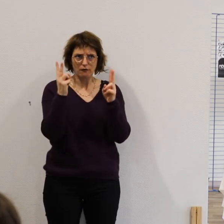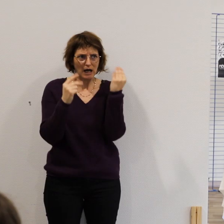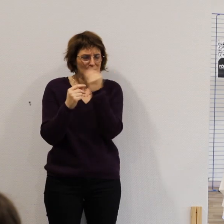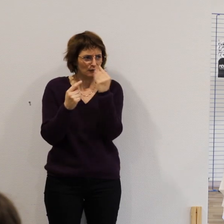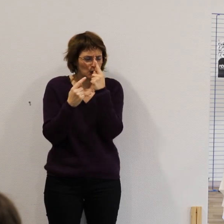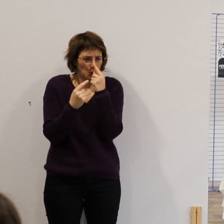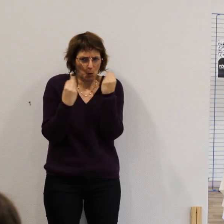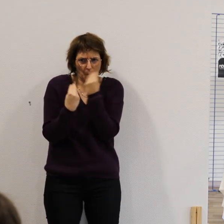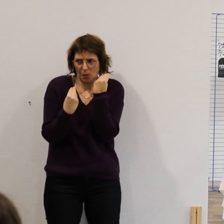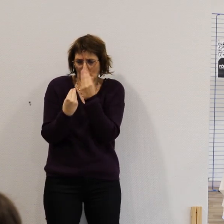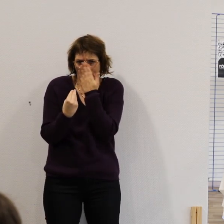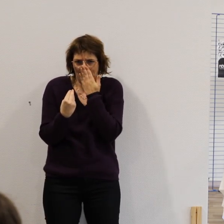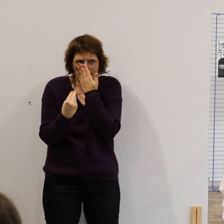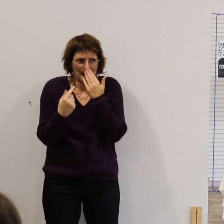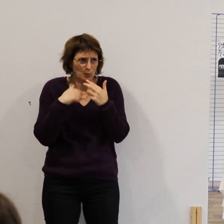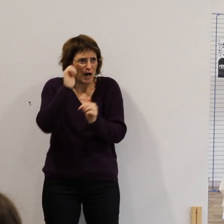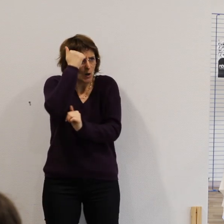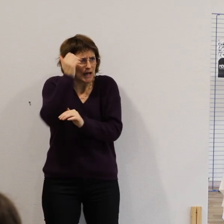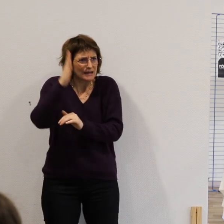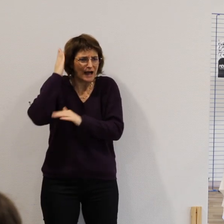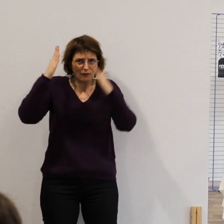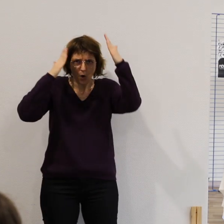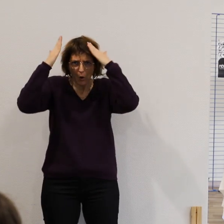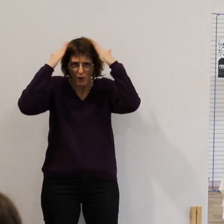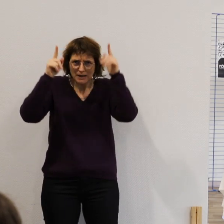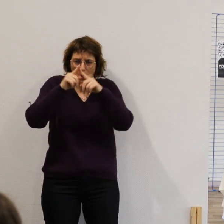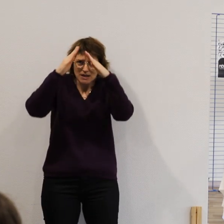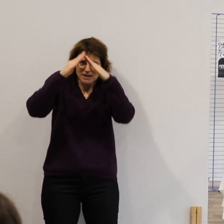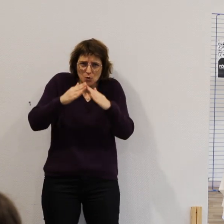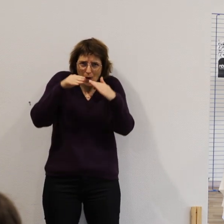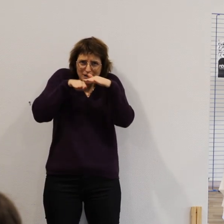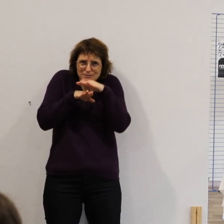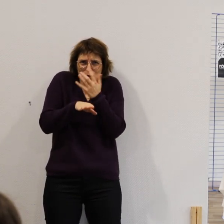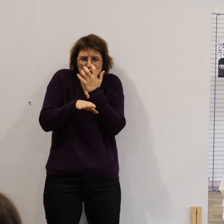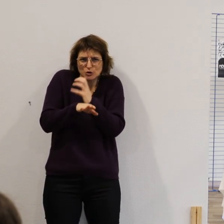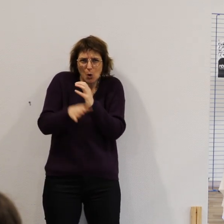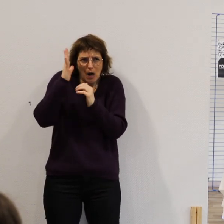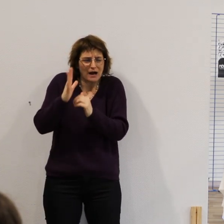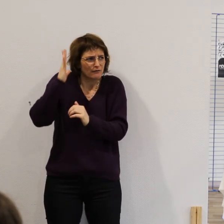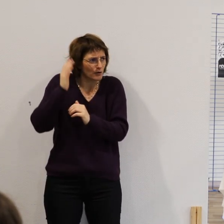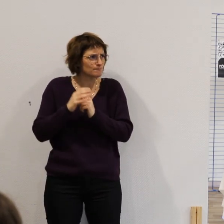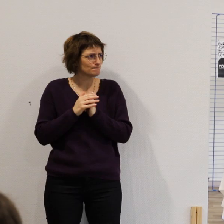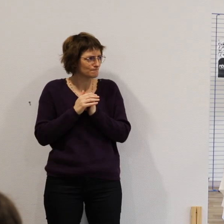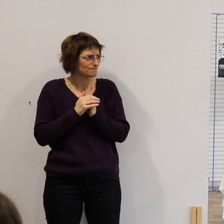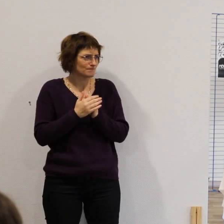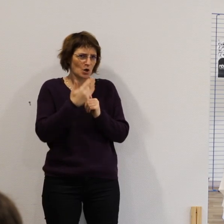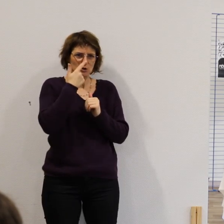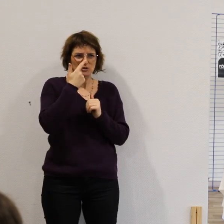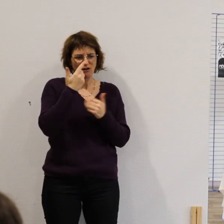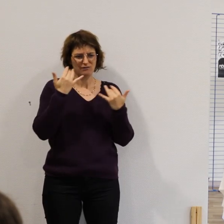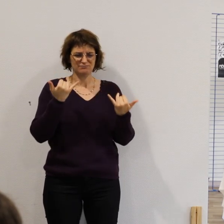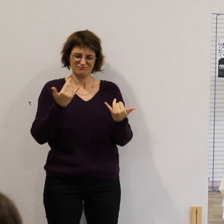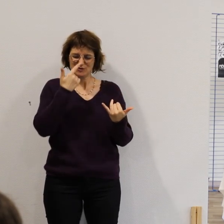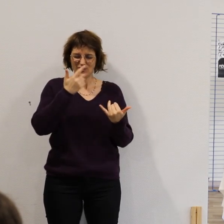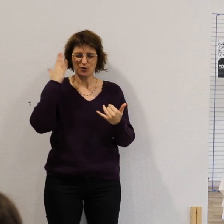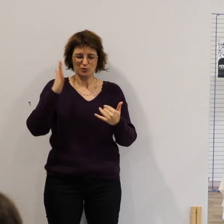nez, je regrettais les toits et les greniers chauffés par les conduits de cheminée. Dans mon exil, je restais malgré moi un chat des